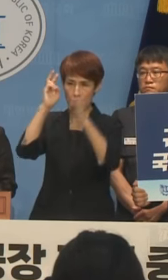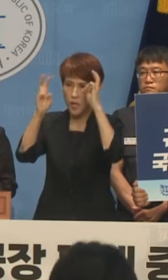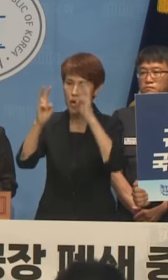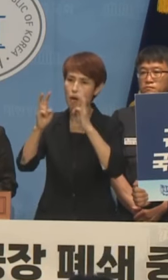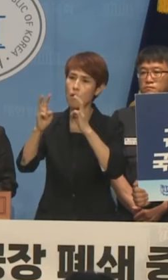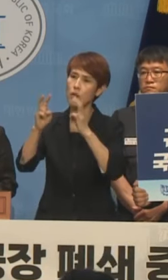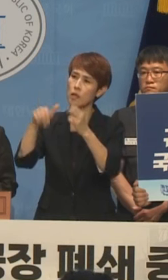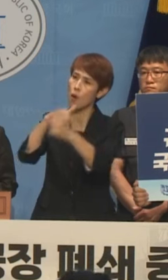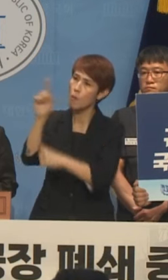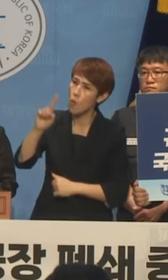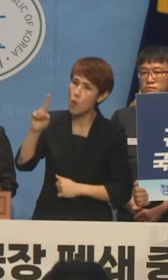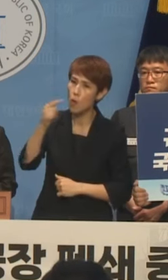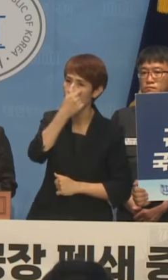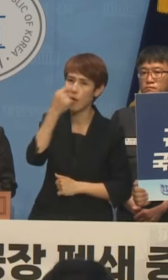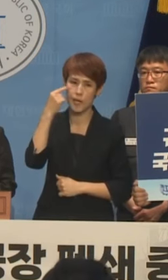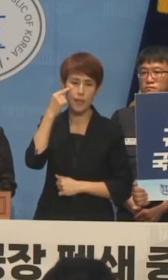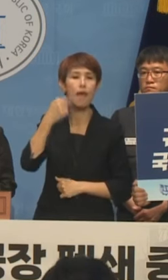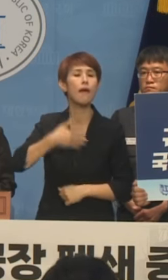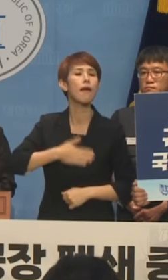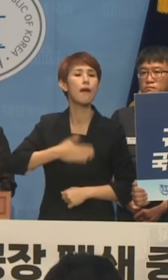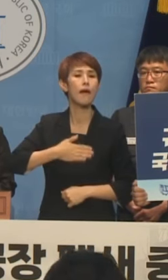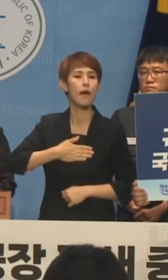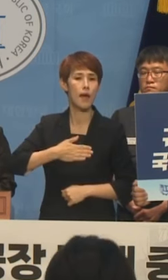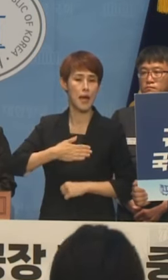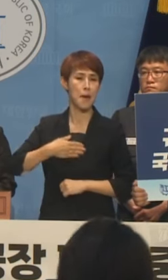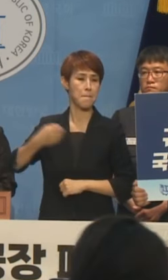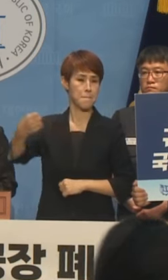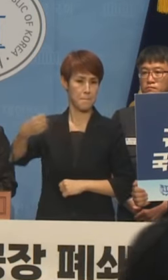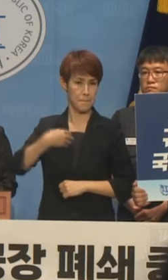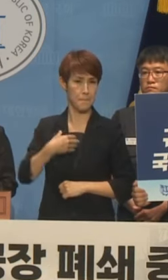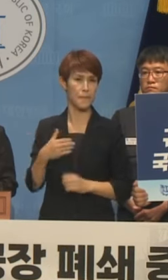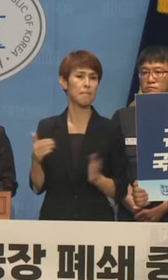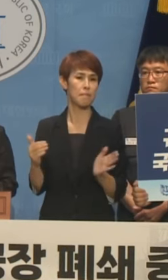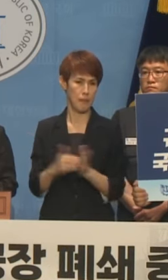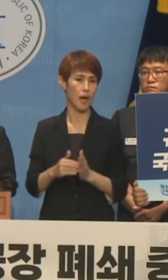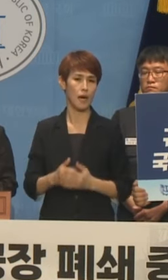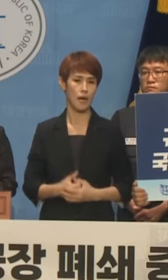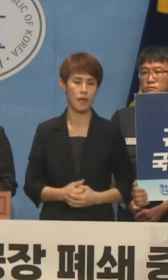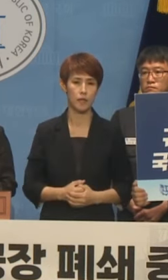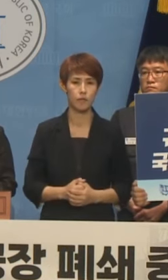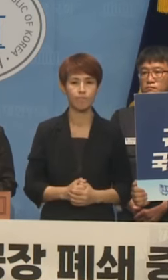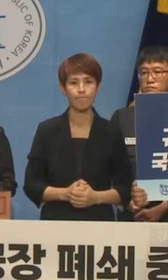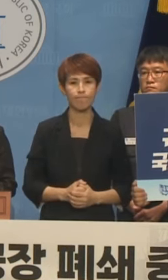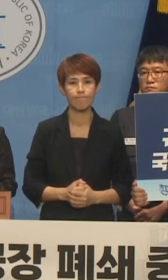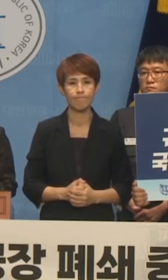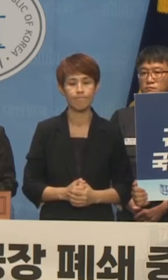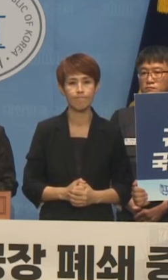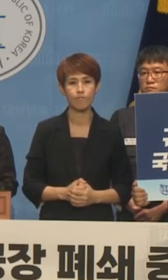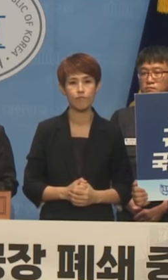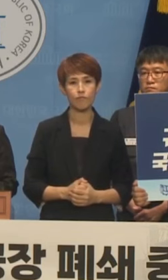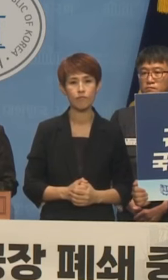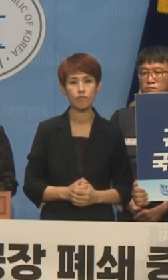있는지 확인을 해보겠다라는 전향적인 답변도 들을 수 있었습니다.